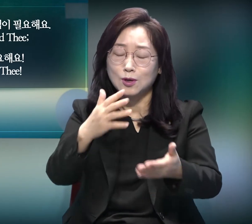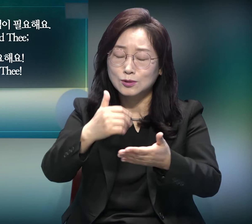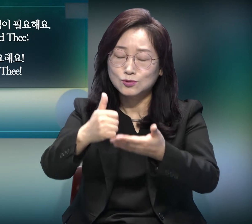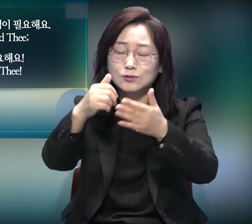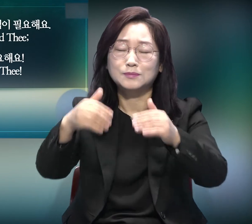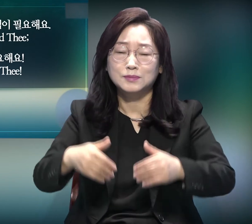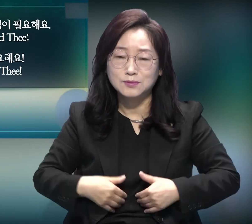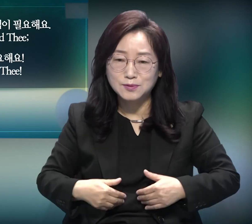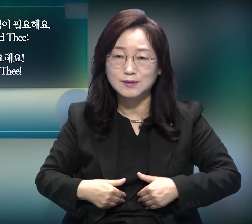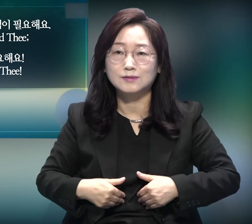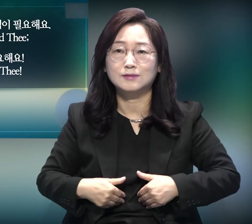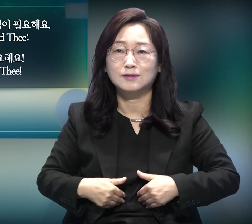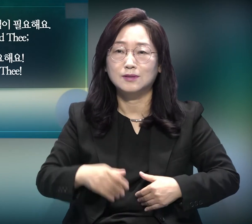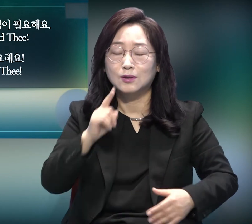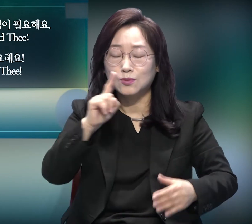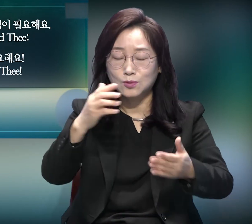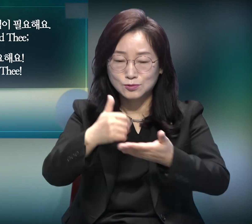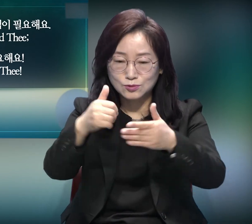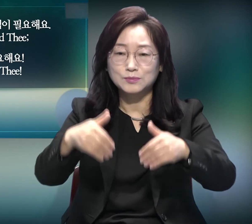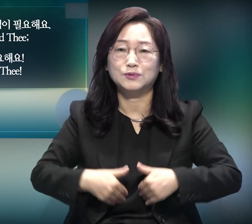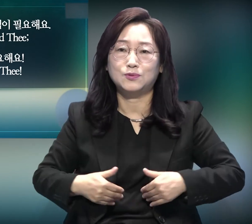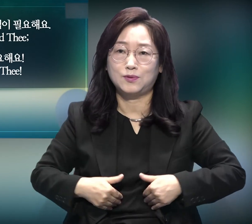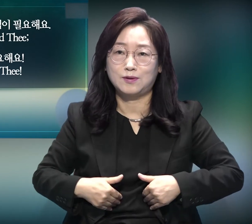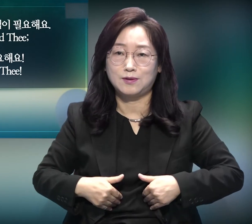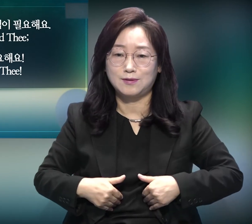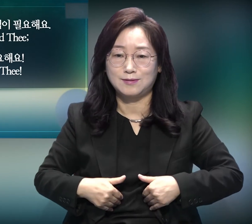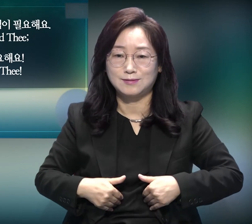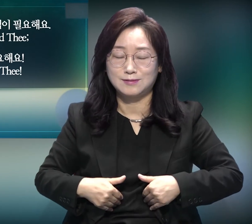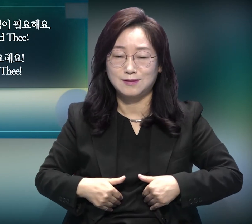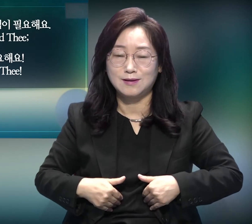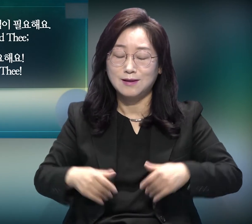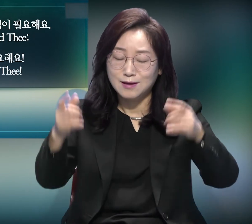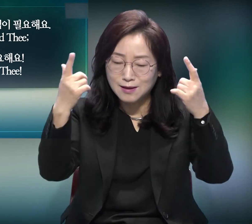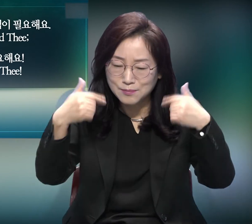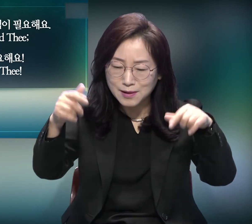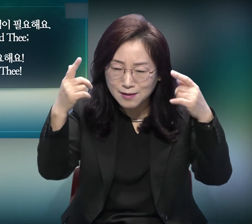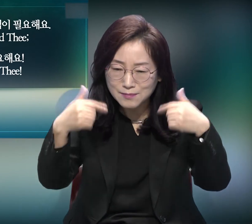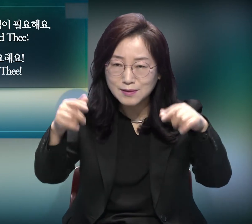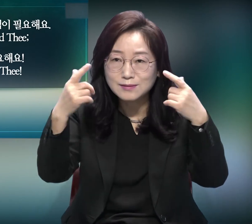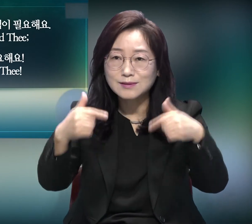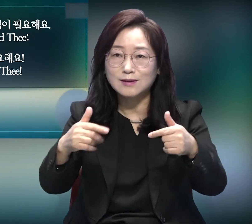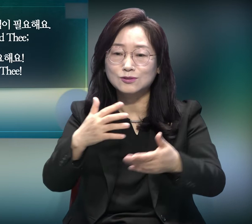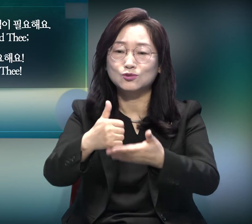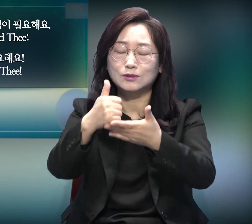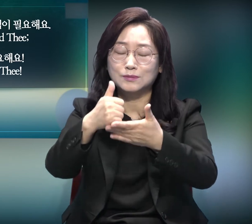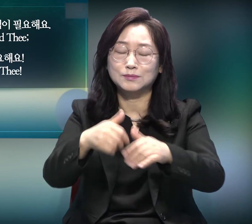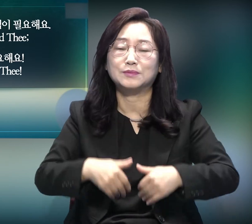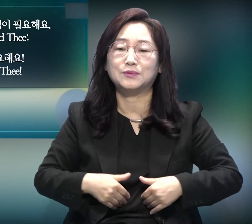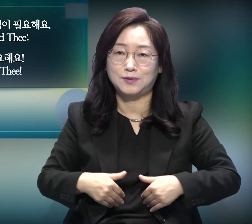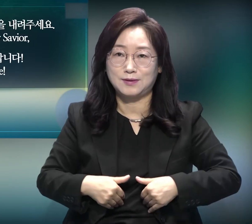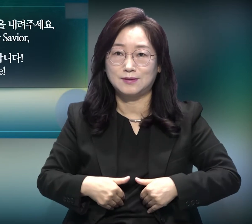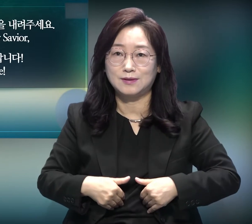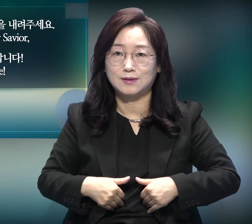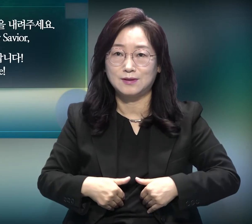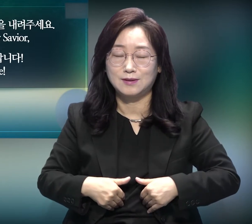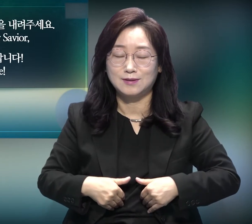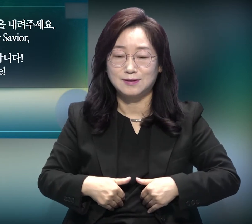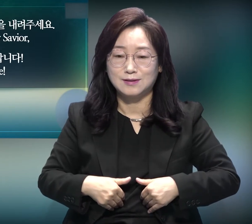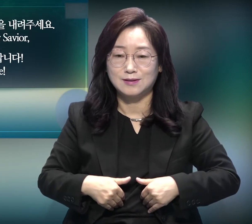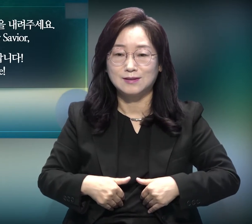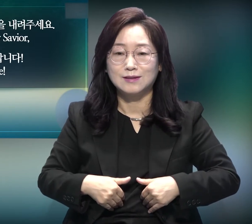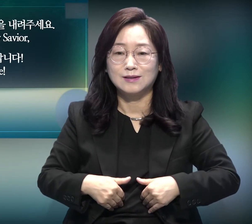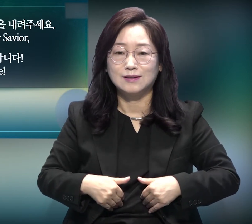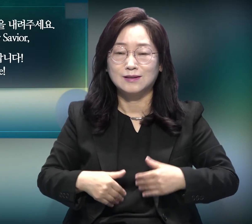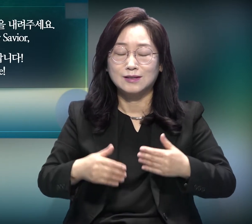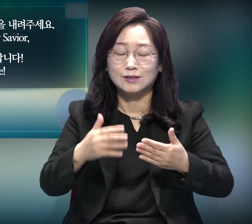주님, 내가 주님이 필요합니다. 주님, 내가 필요합니다. Every hour I need. 매 시간, 매 순간 주님이 필요합니다. Oh bless me now, my